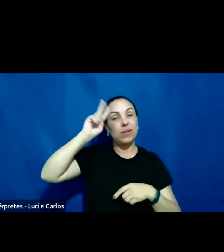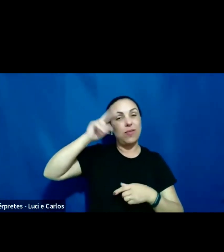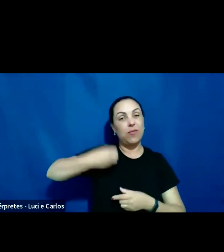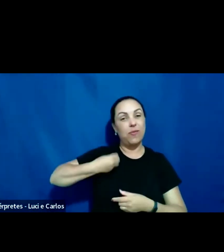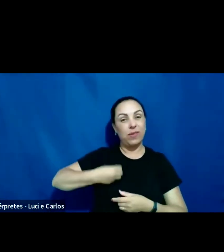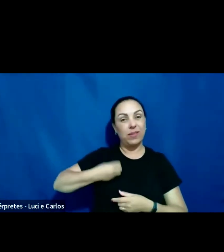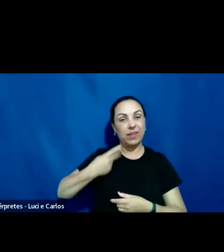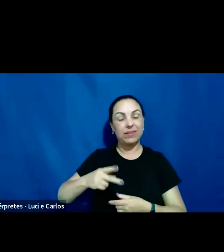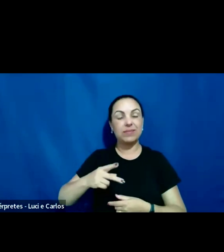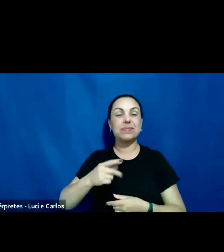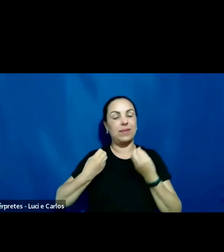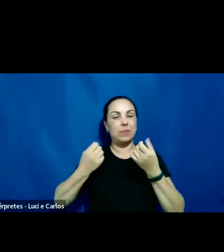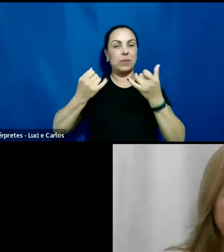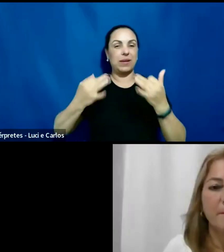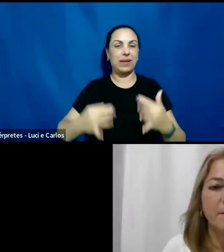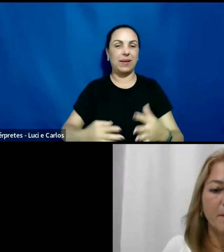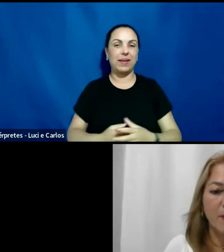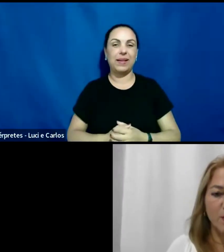água magnetizada.